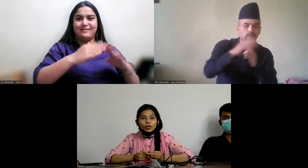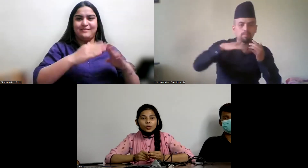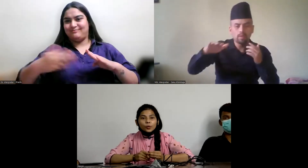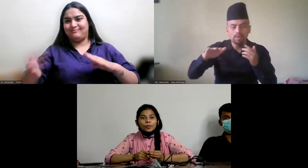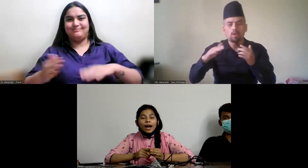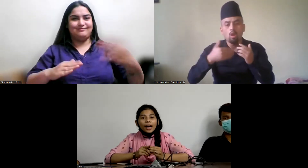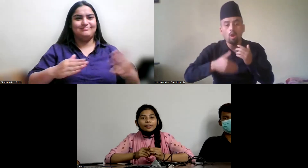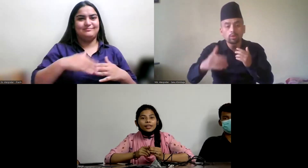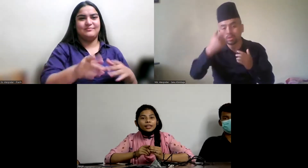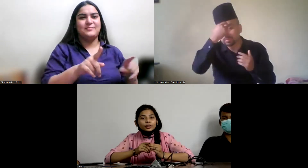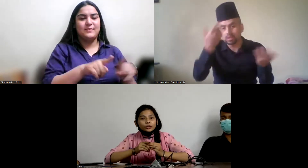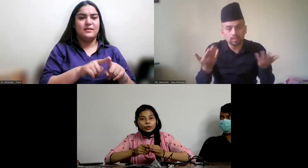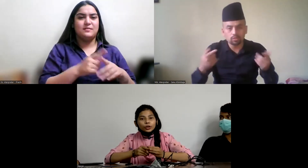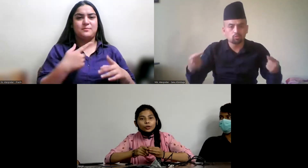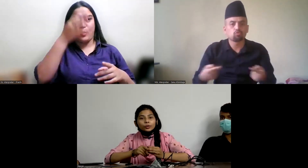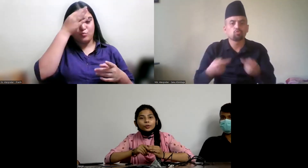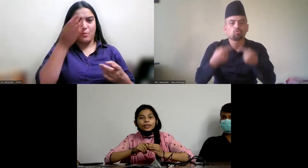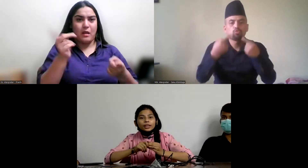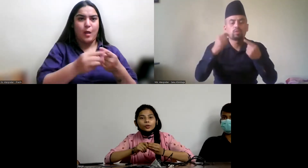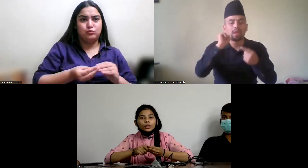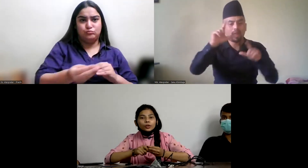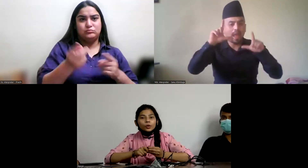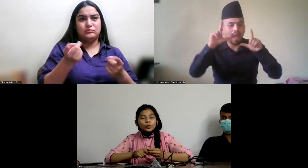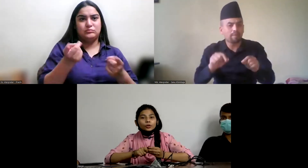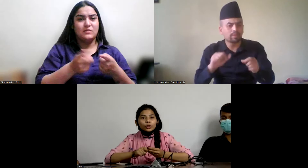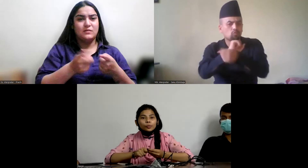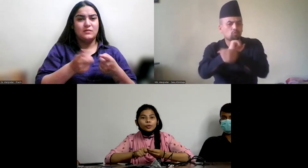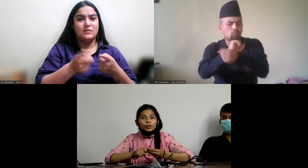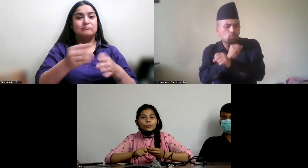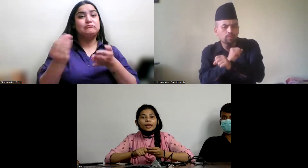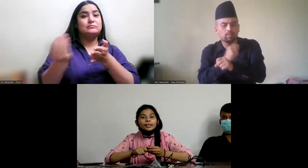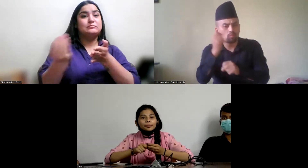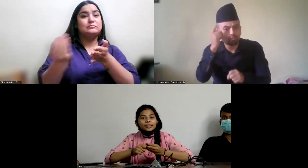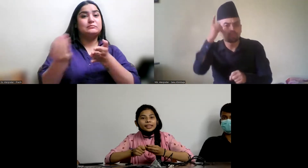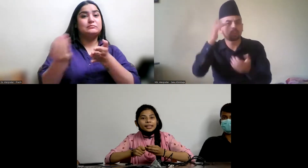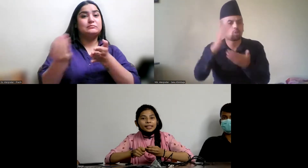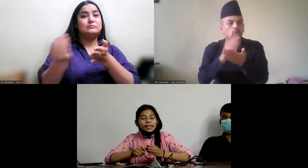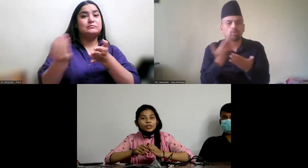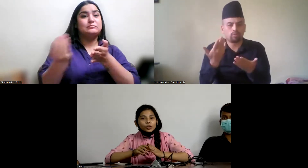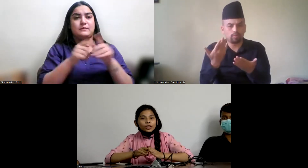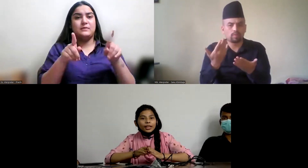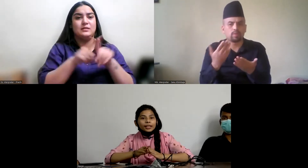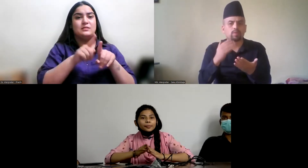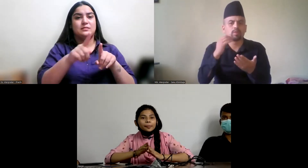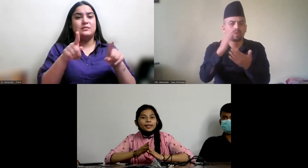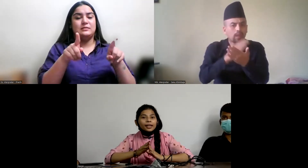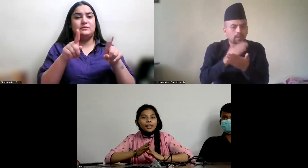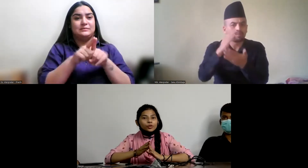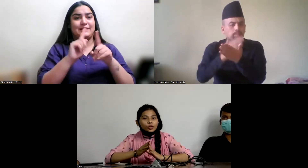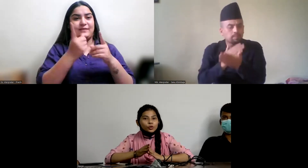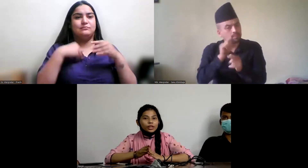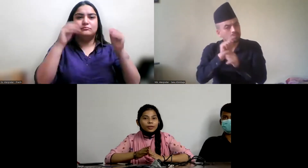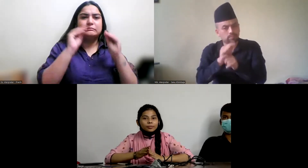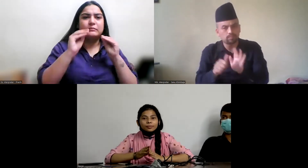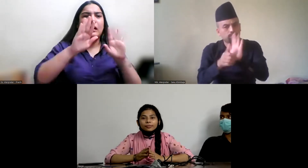में बच्चों को आने वाली चुनौतियों, उनकी जरूरतों और जोखिमों को समझने के लिए एक शोध यानी मैपिंग का